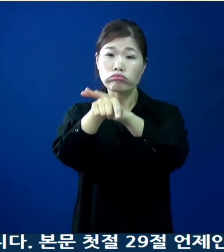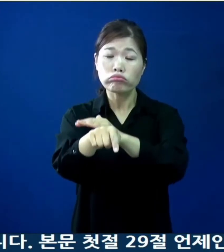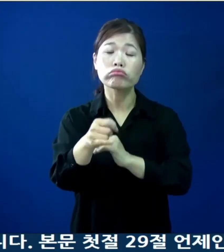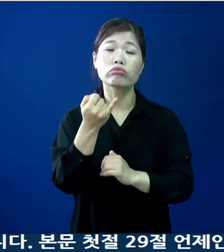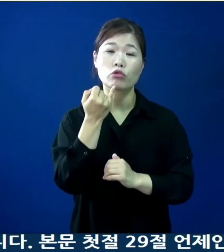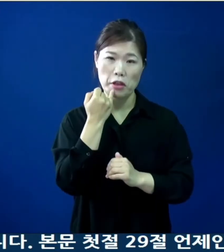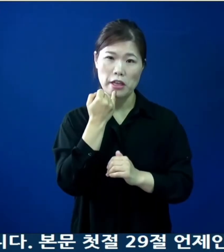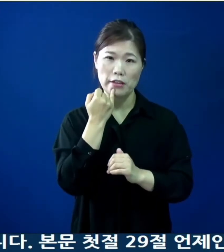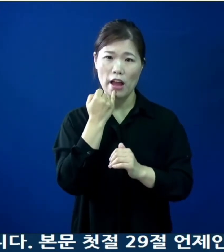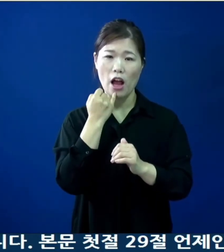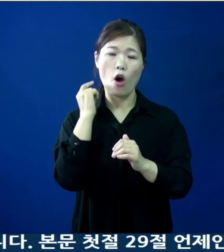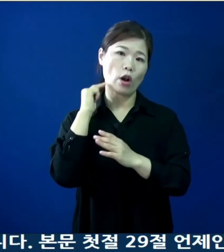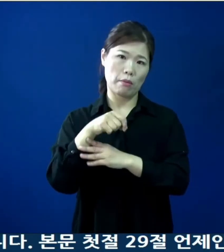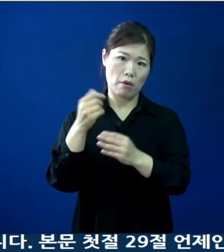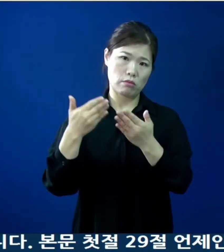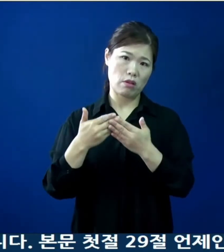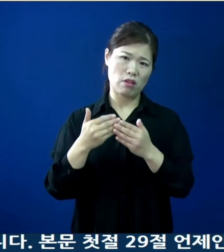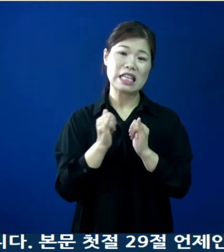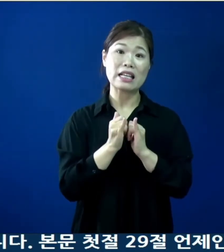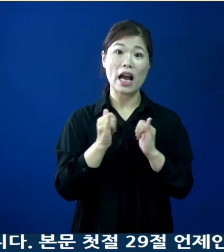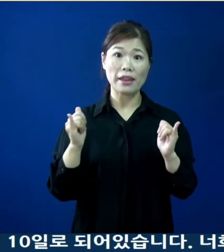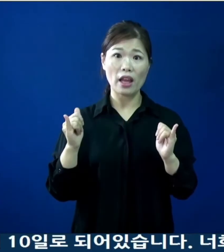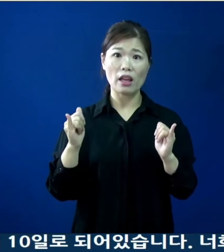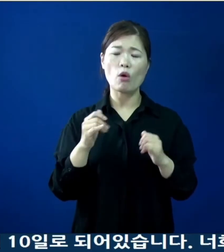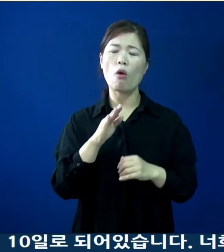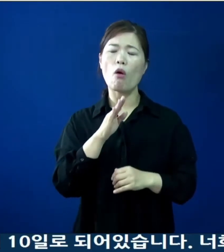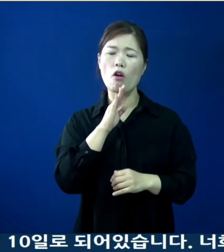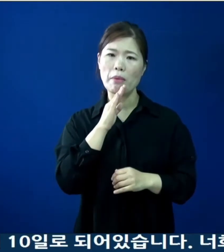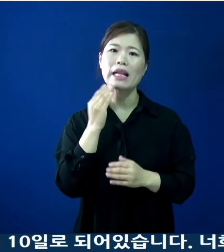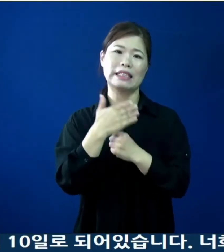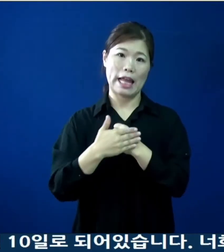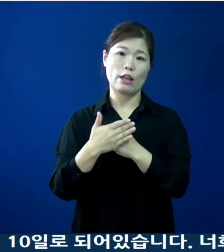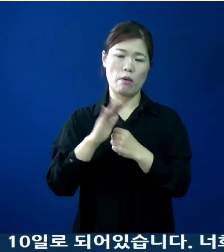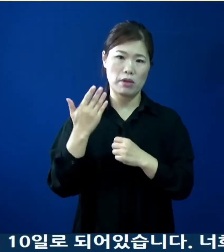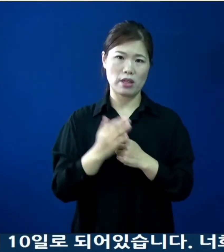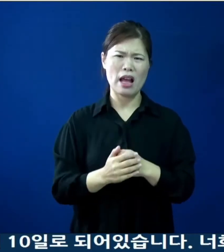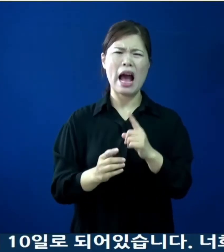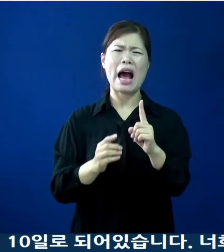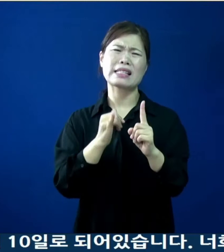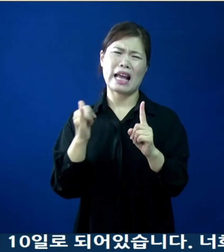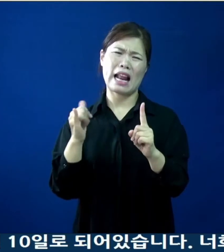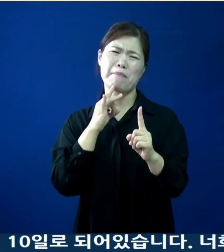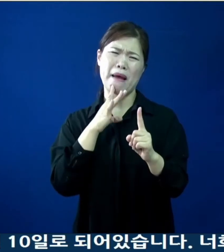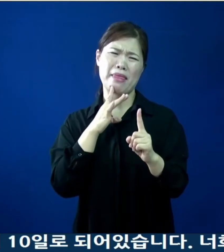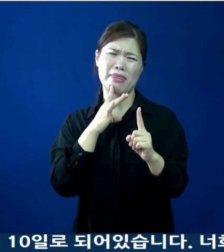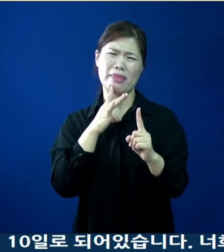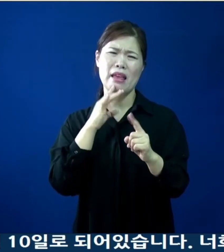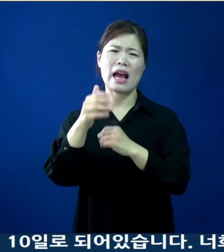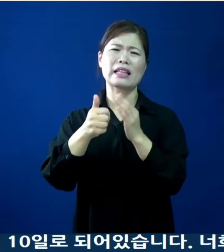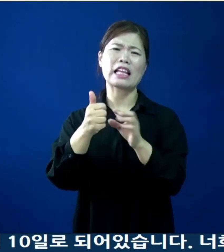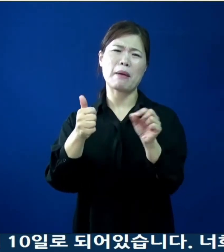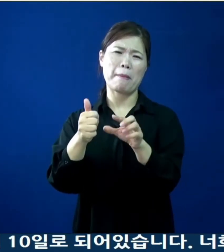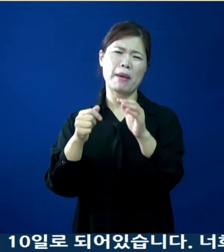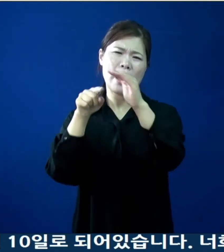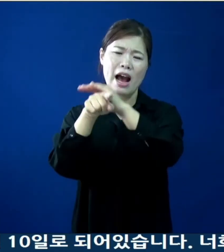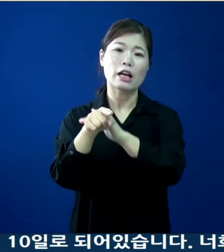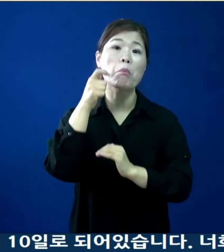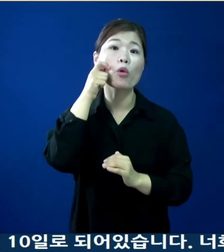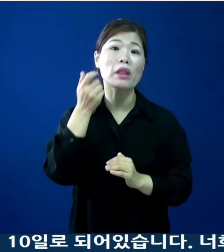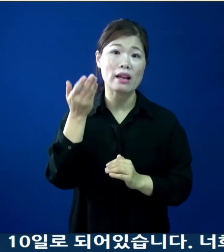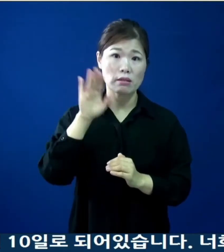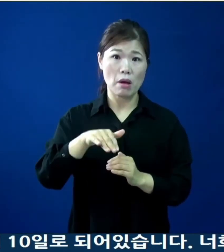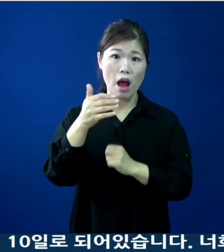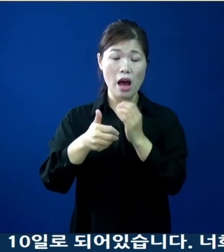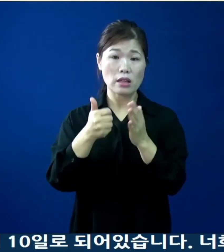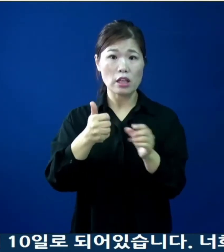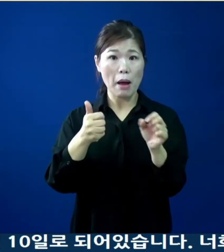아닙니까? 은혜인 거예요. 비록 딱 한 사람밖에 하나님 앞에 못 나가지만 하나님 앞에 나갈 수 있다는